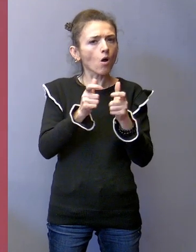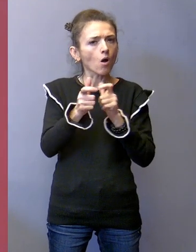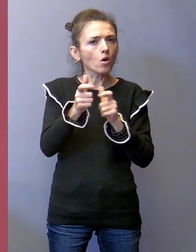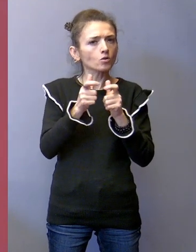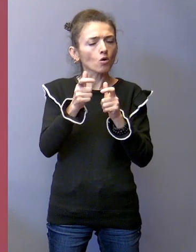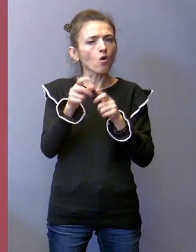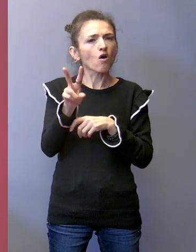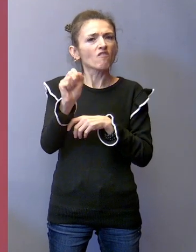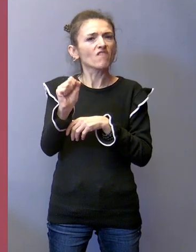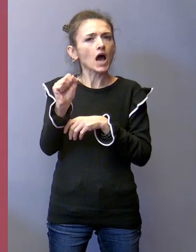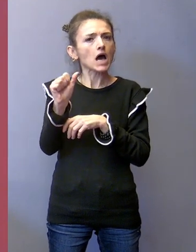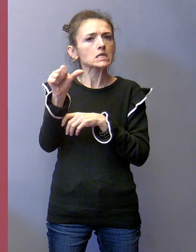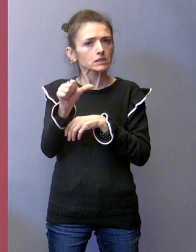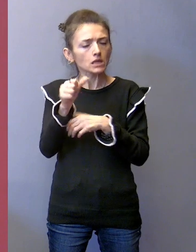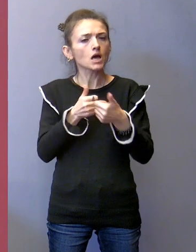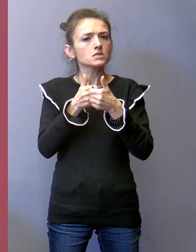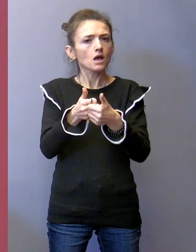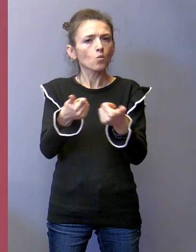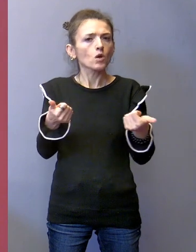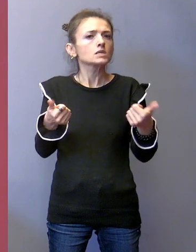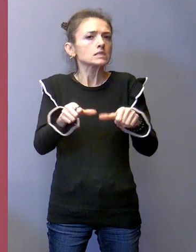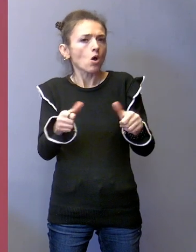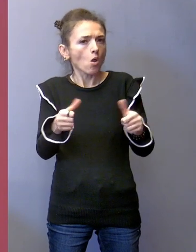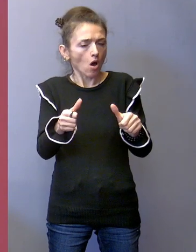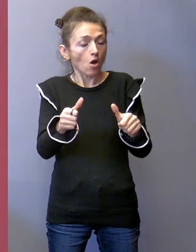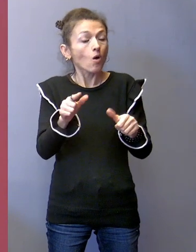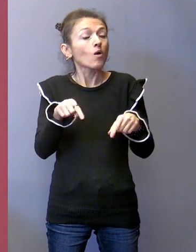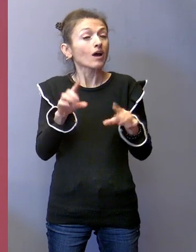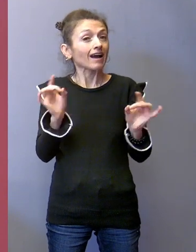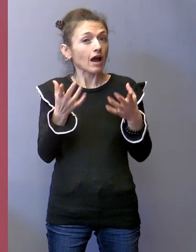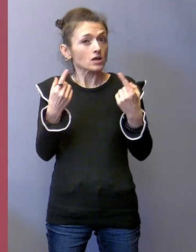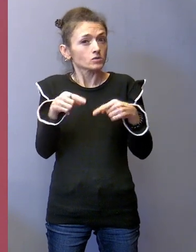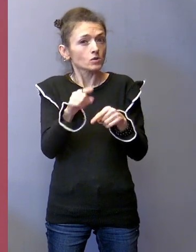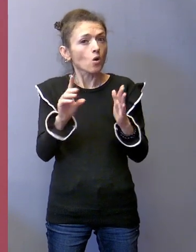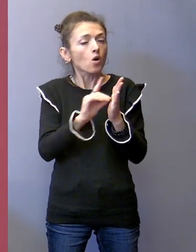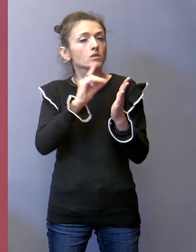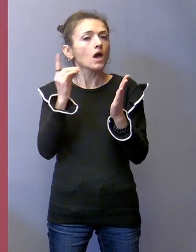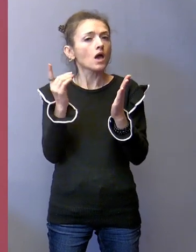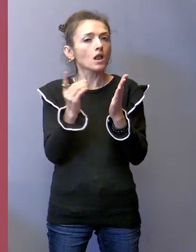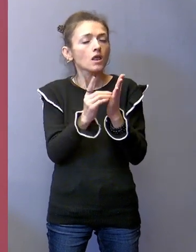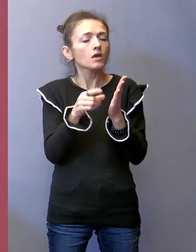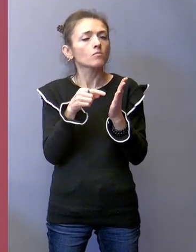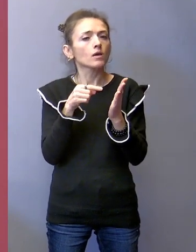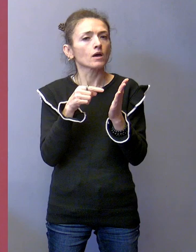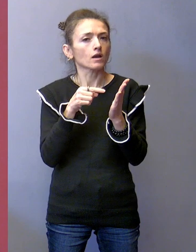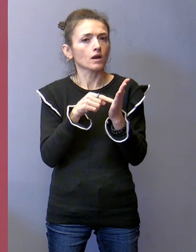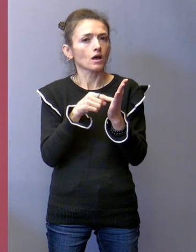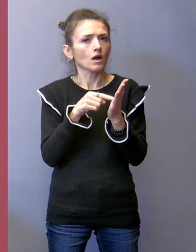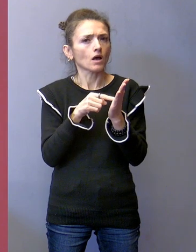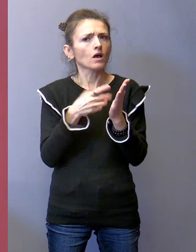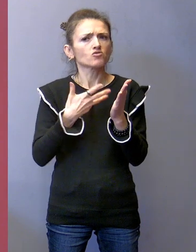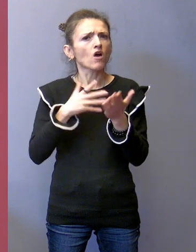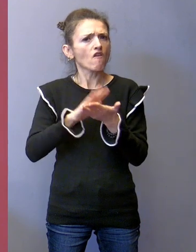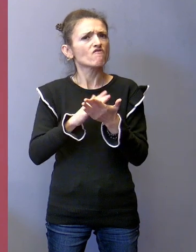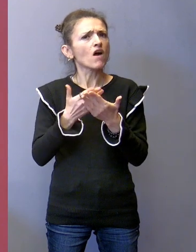alla vas ora in questo caso la delibera ritiene che la relazione urbanistica che effettivamente è allegata